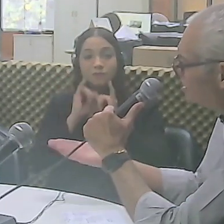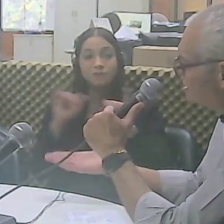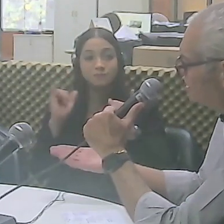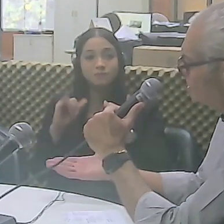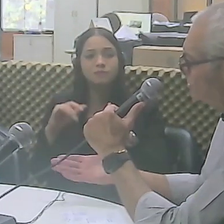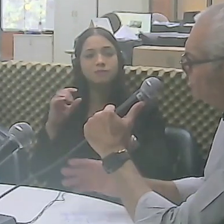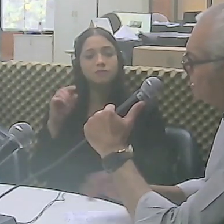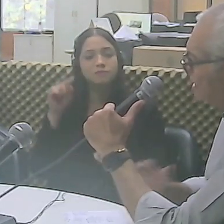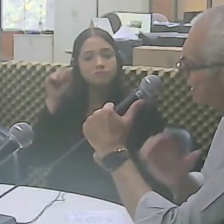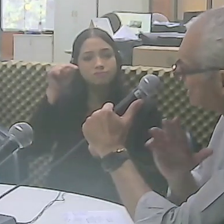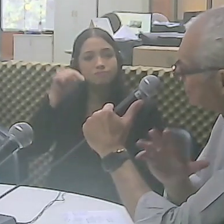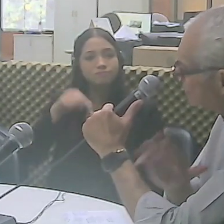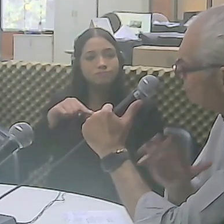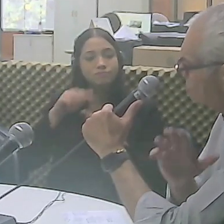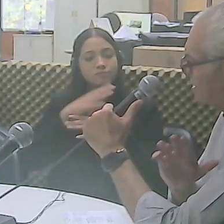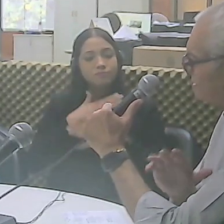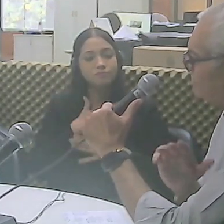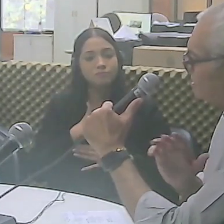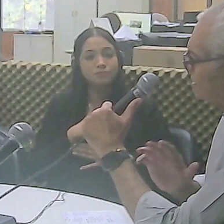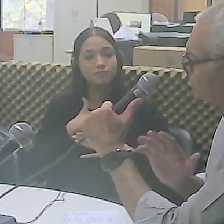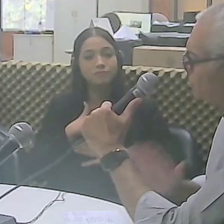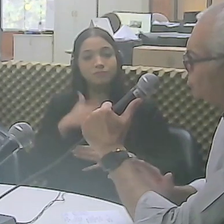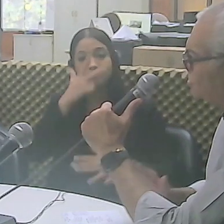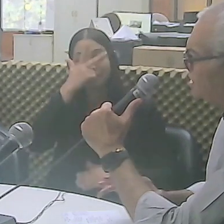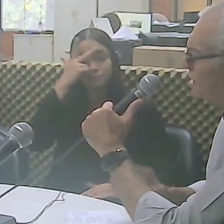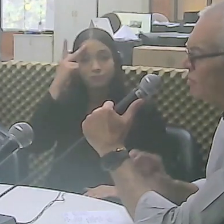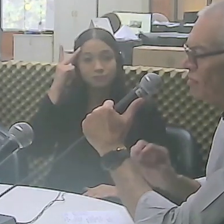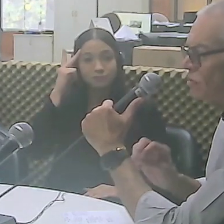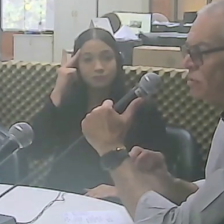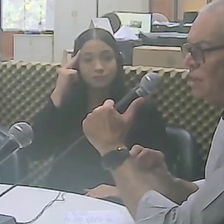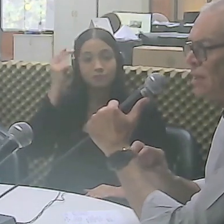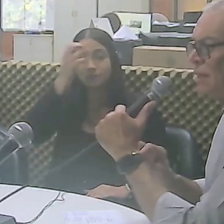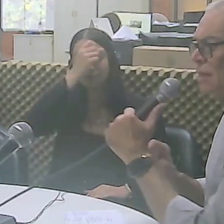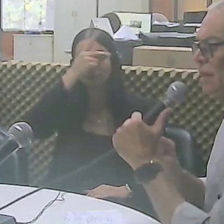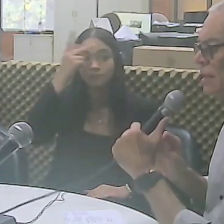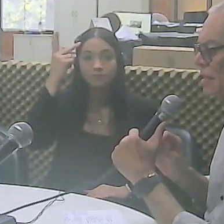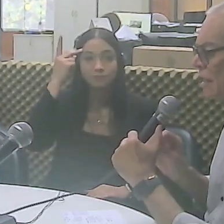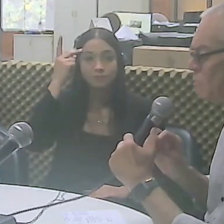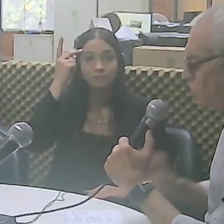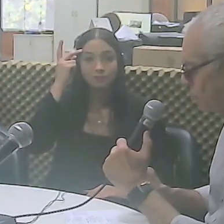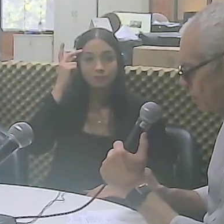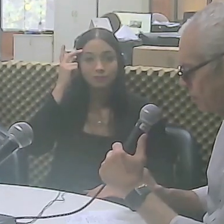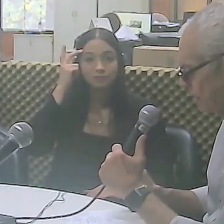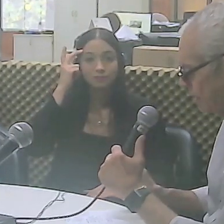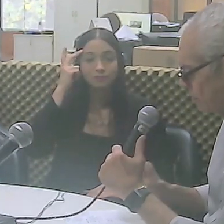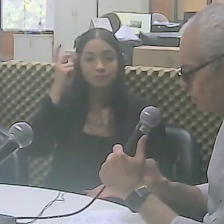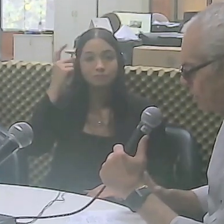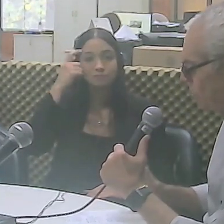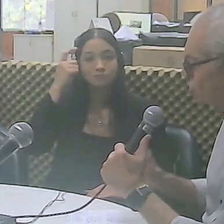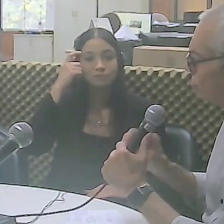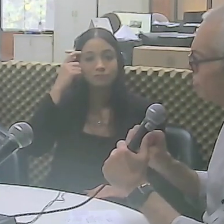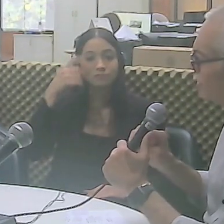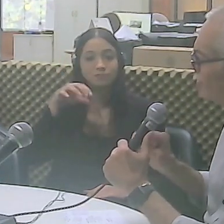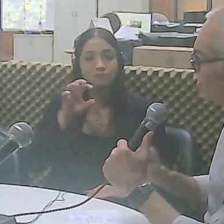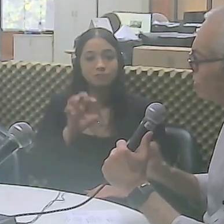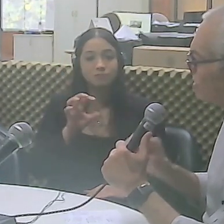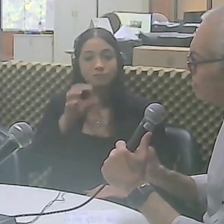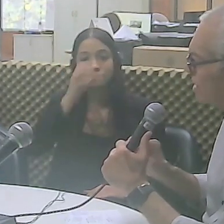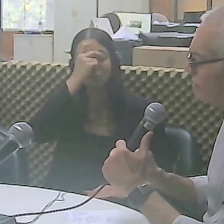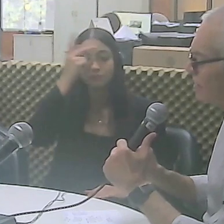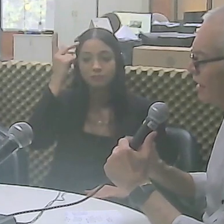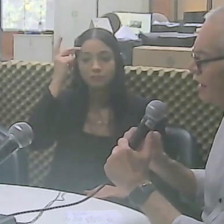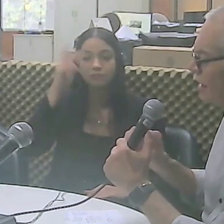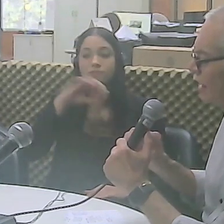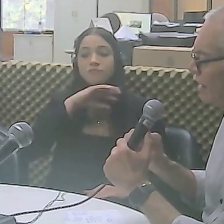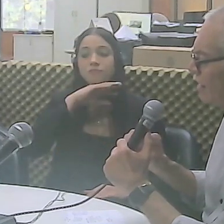muito nesse sentido de acalentar o coração das pessoas. Assim, a prefeitura está muito preocupada com isso. O prefeito Adelmo